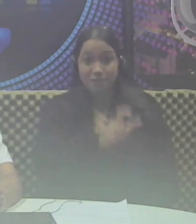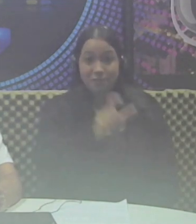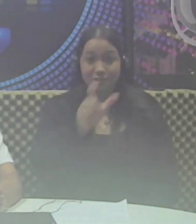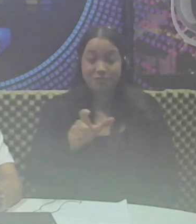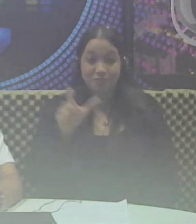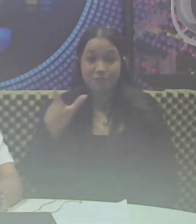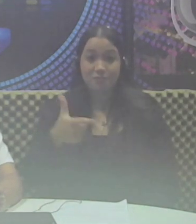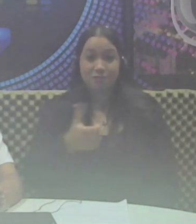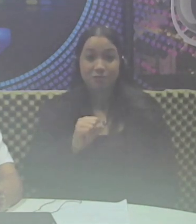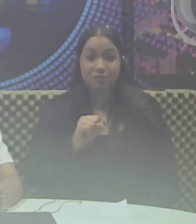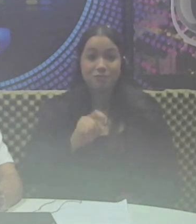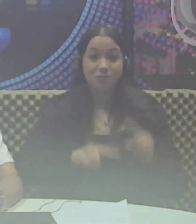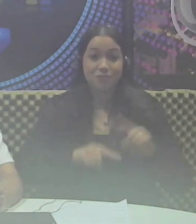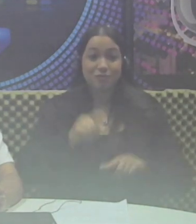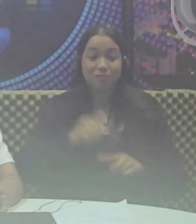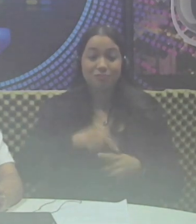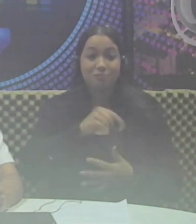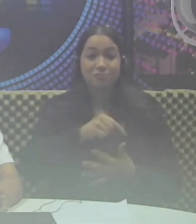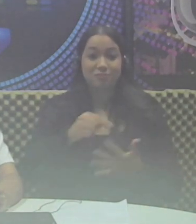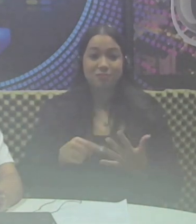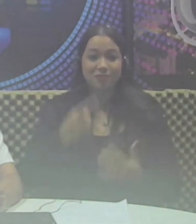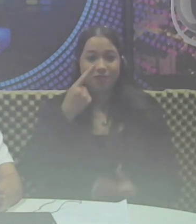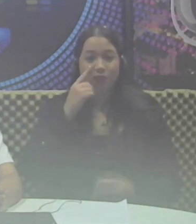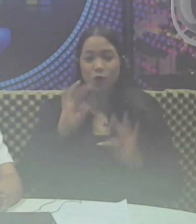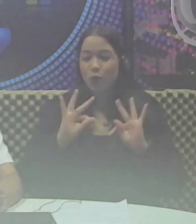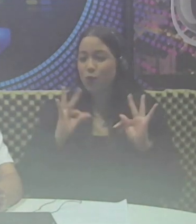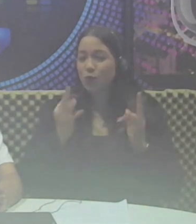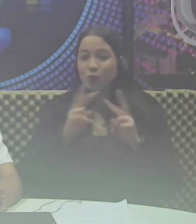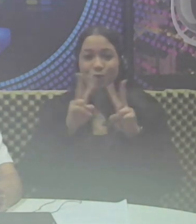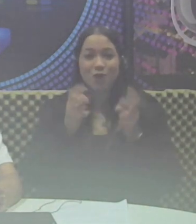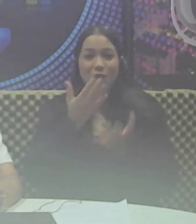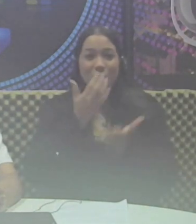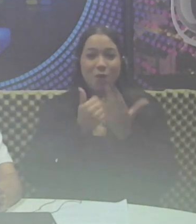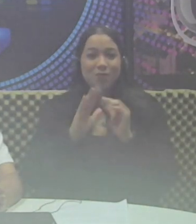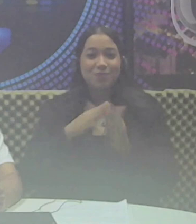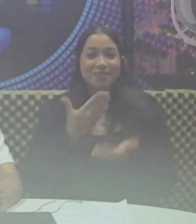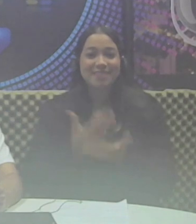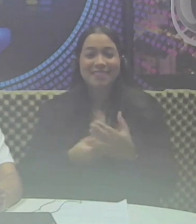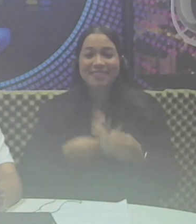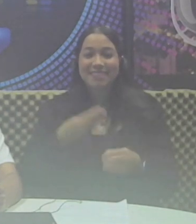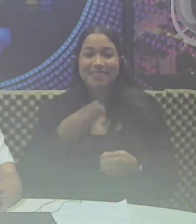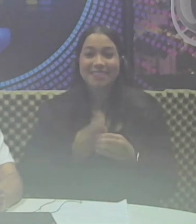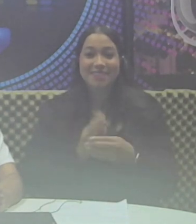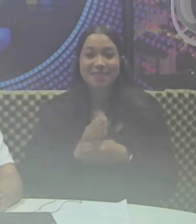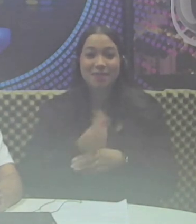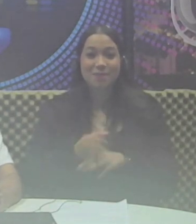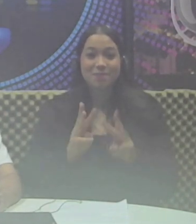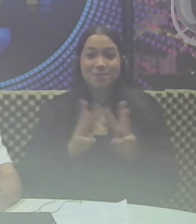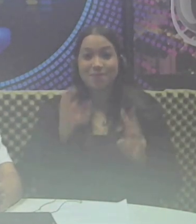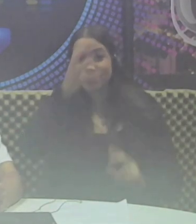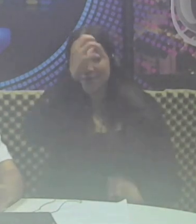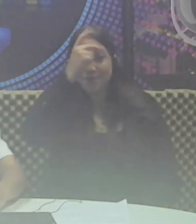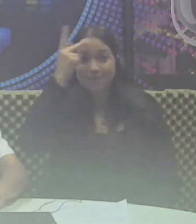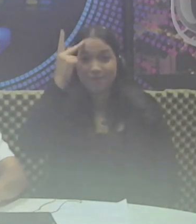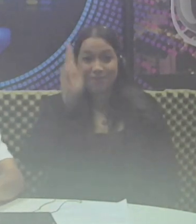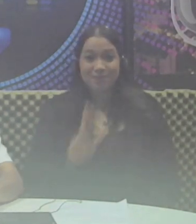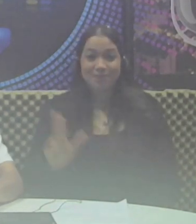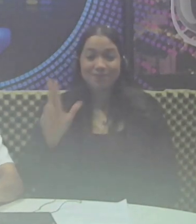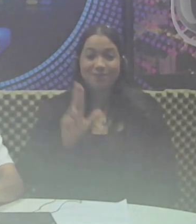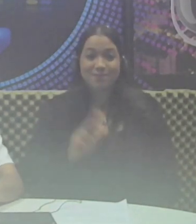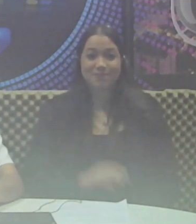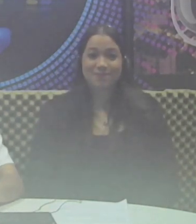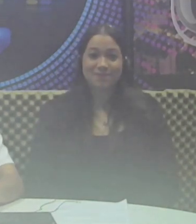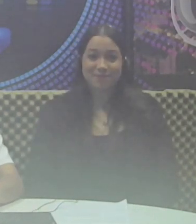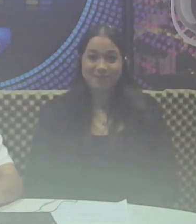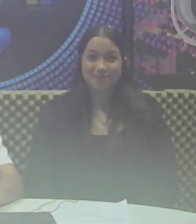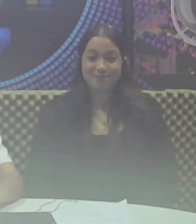28 itens. Saiba tudo sobre a merenda das escolas municipais acessando o portal da Prefeitura de Uberlândia.